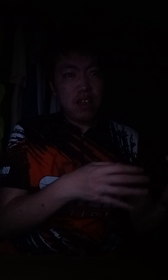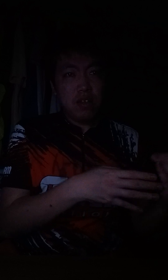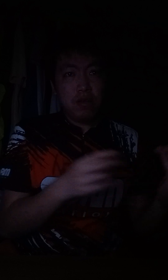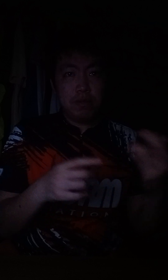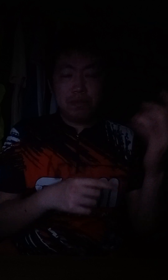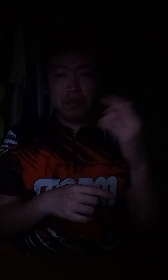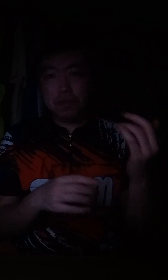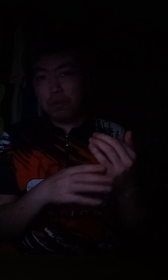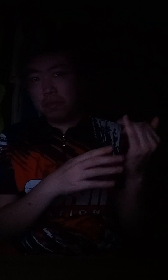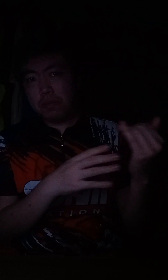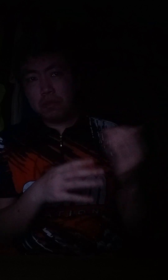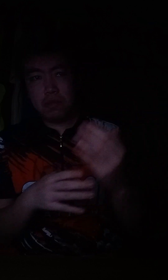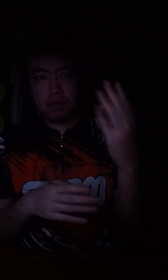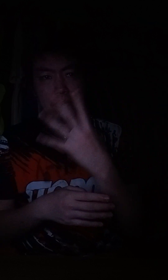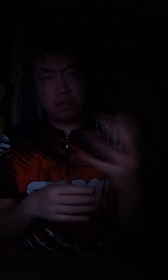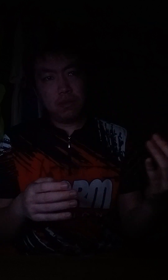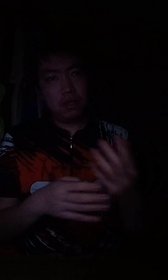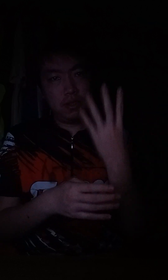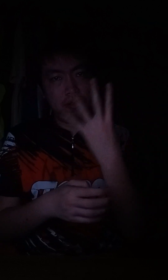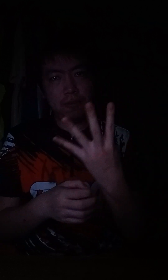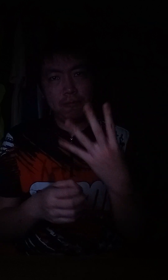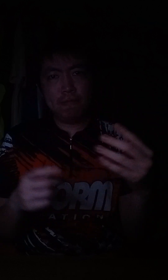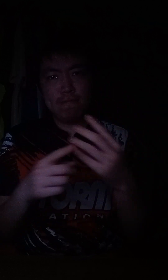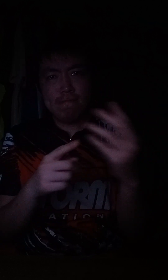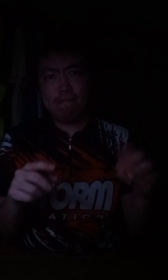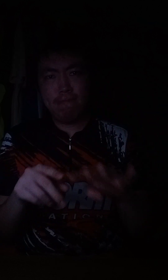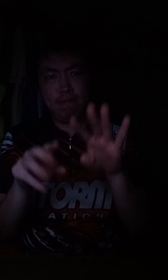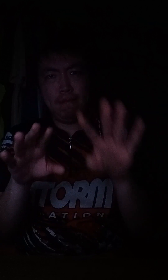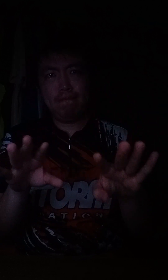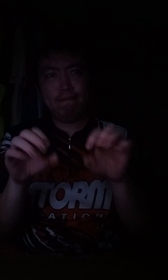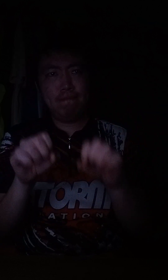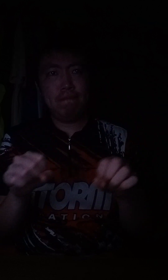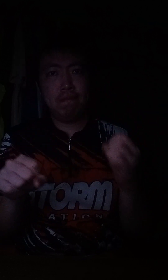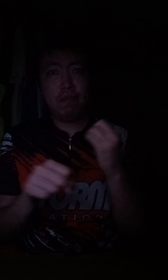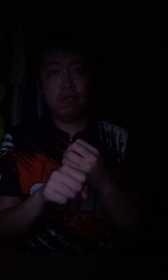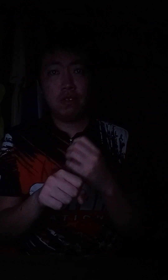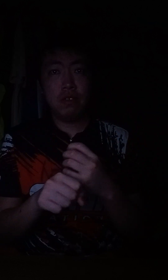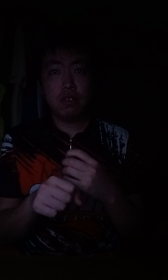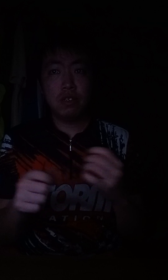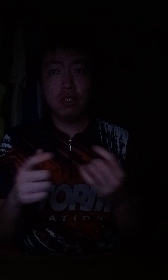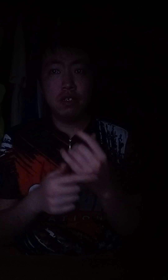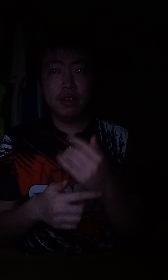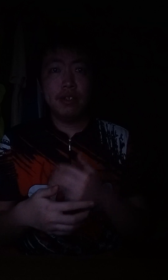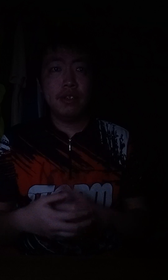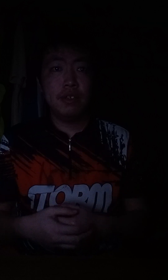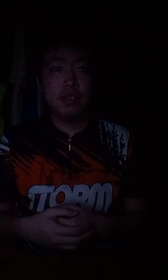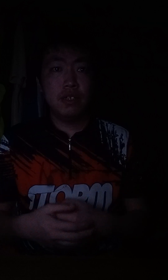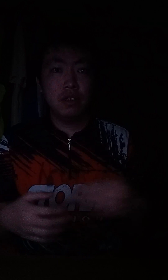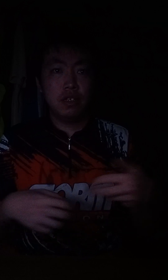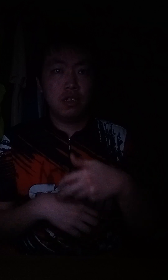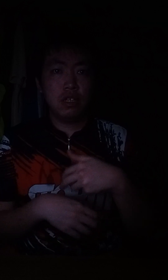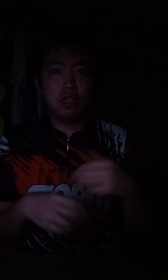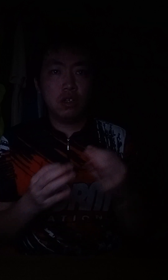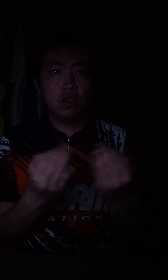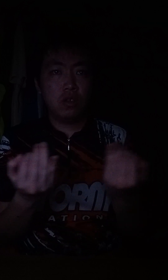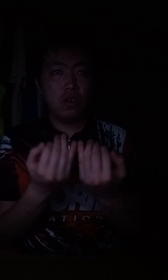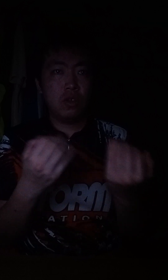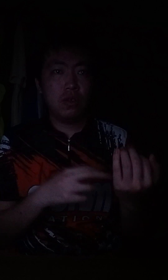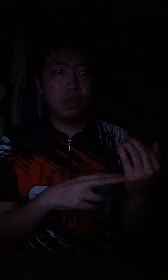우리 마당에서도 한 40m를 대질 붙잡고 갔는데요. 버스에 타고 있던 30여 명이